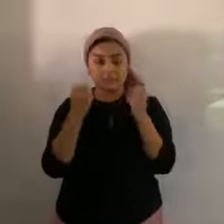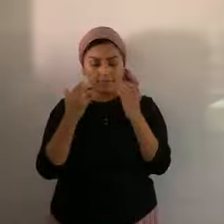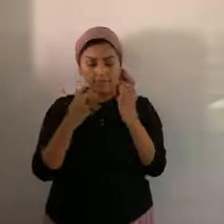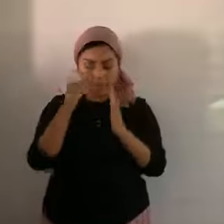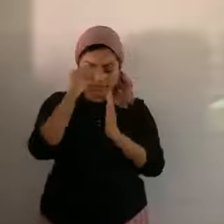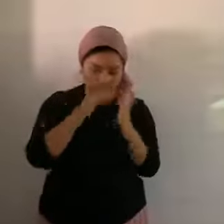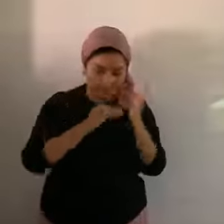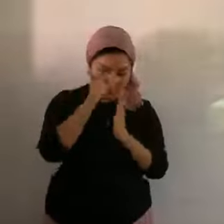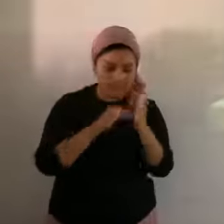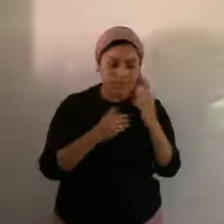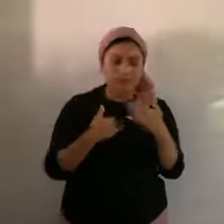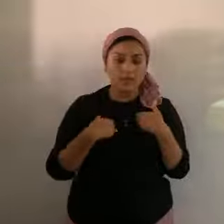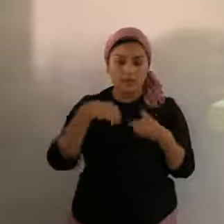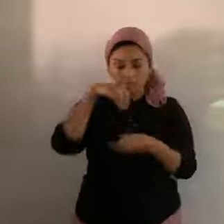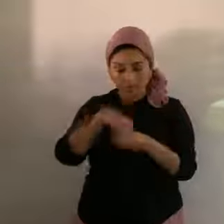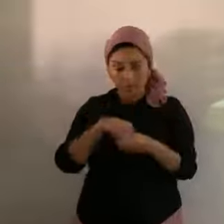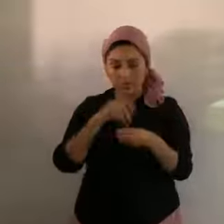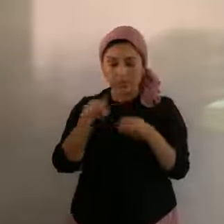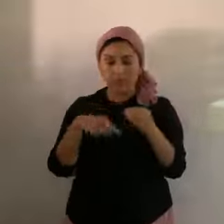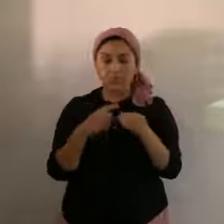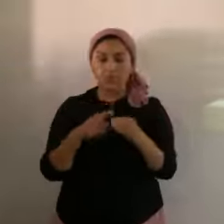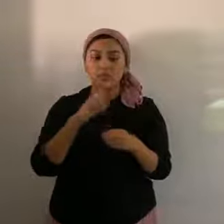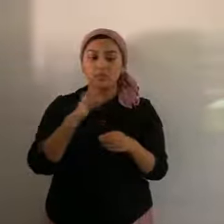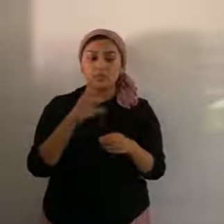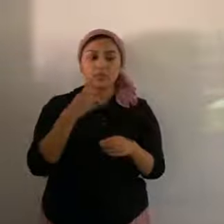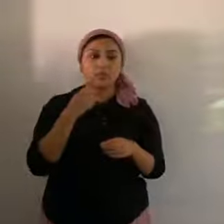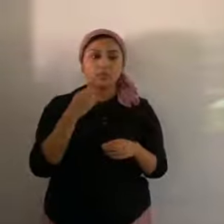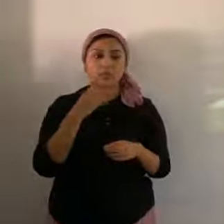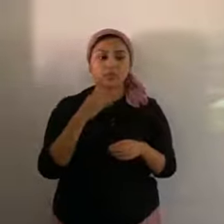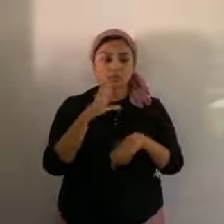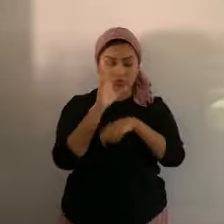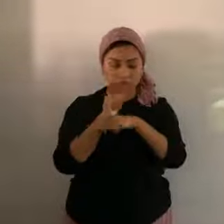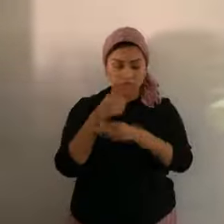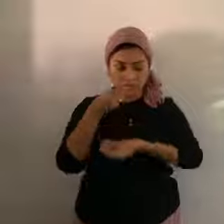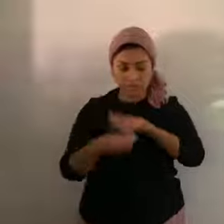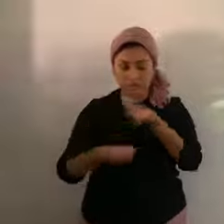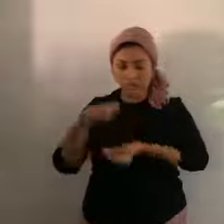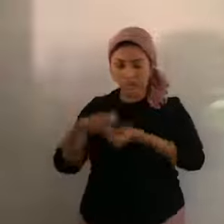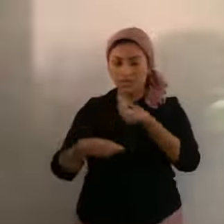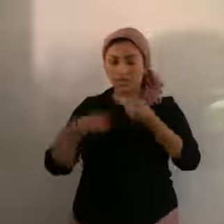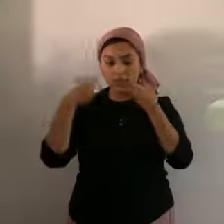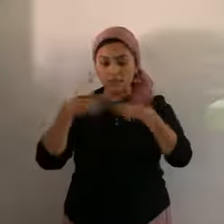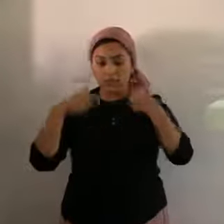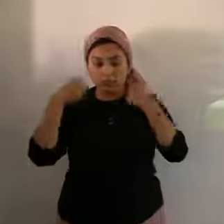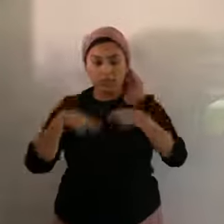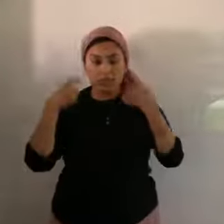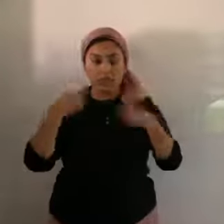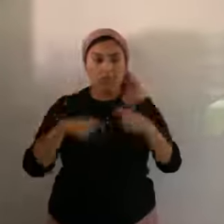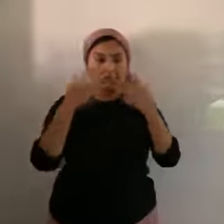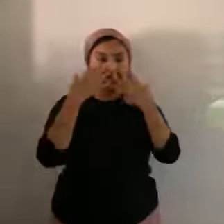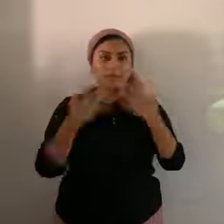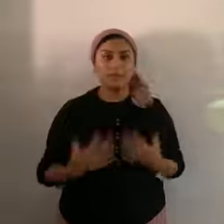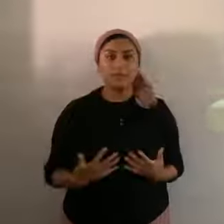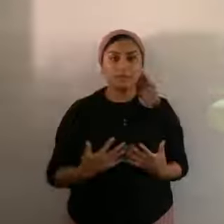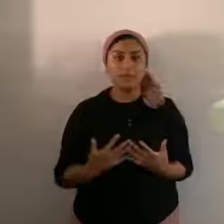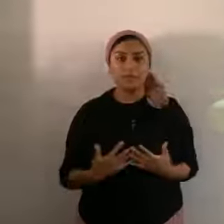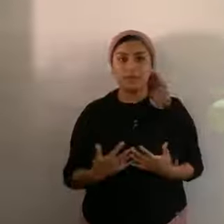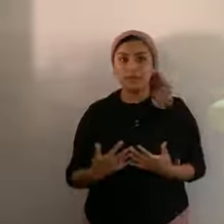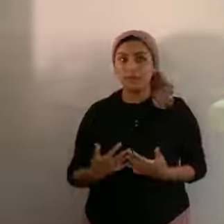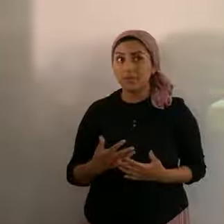escritos que hay ahí de la tradición mesiánica verdadera, lloró amargamente, por así decirlo,